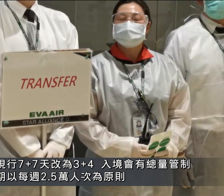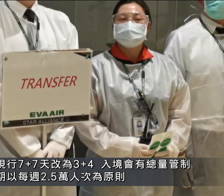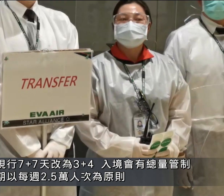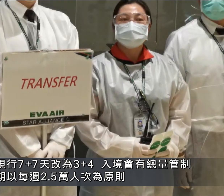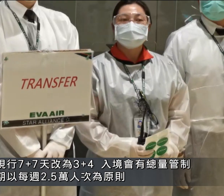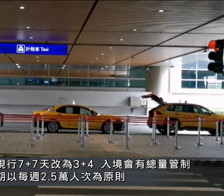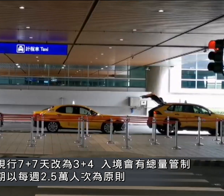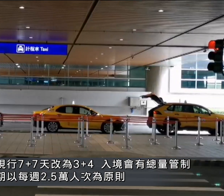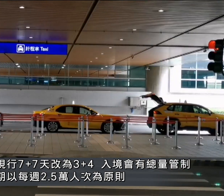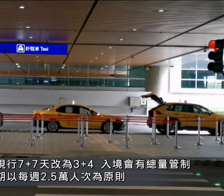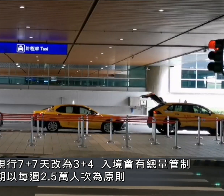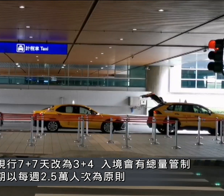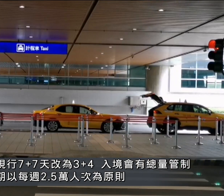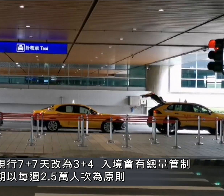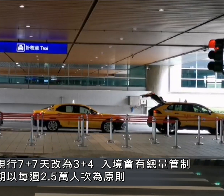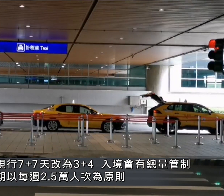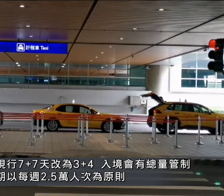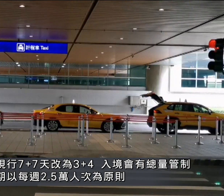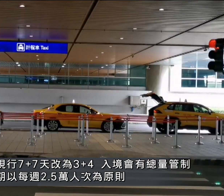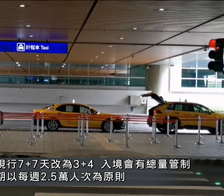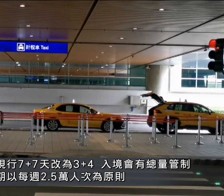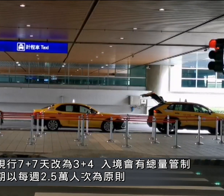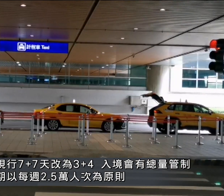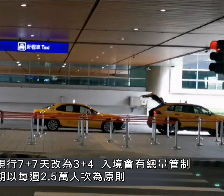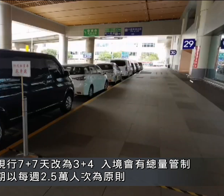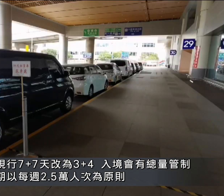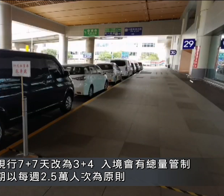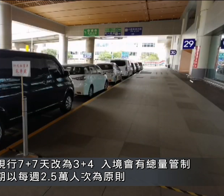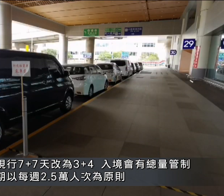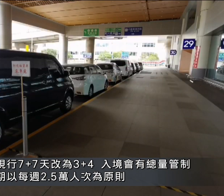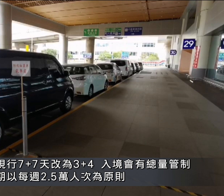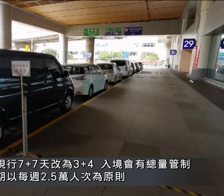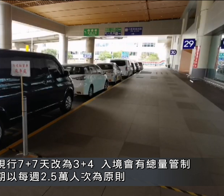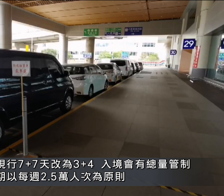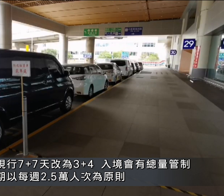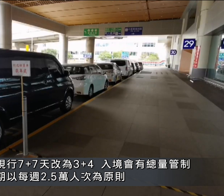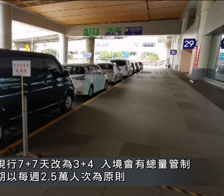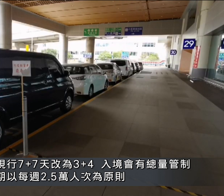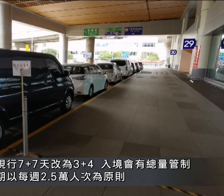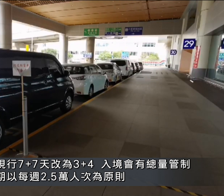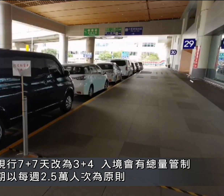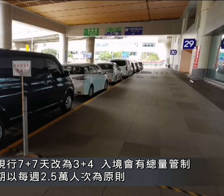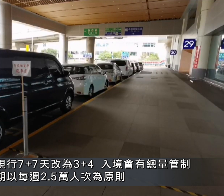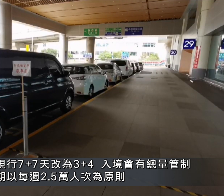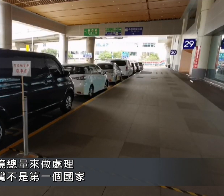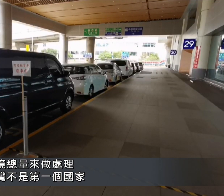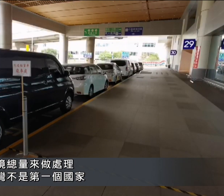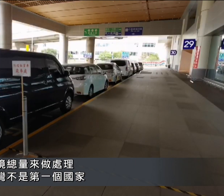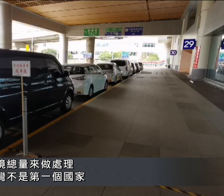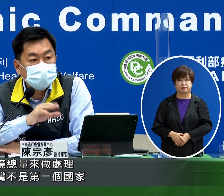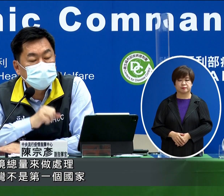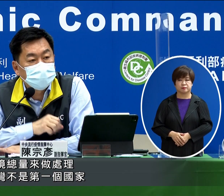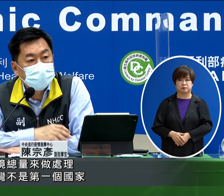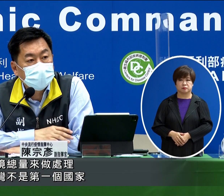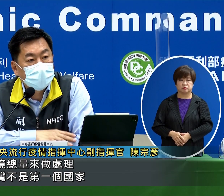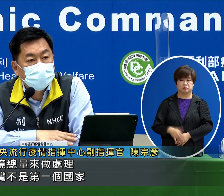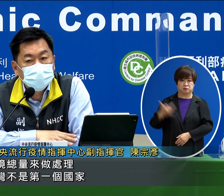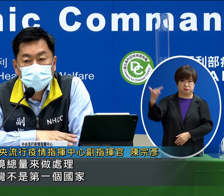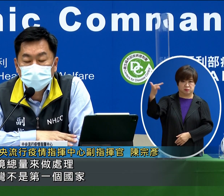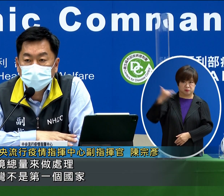改为3+4。入境会有总量管制，初期以每周2.5万人次为原则。 入境总量来做处理，